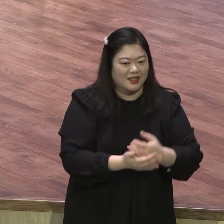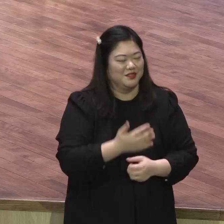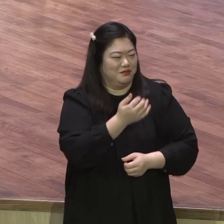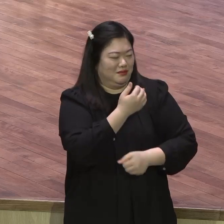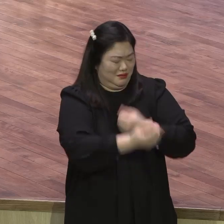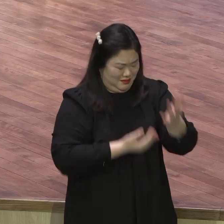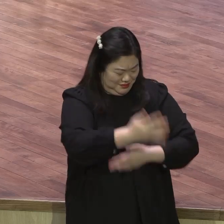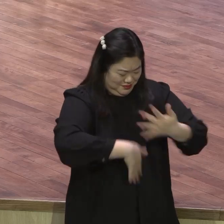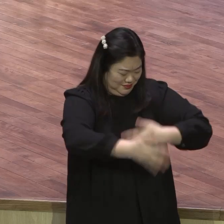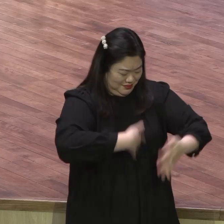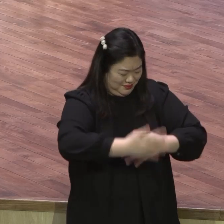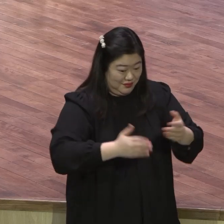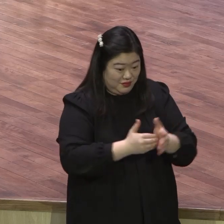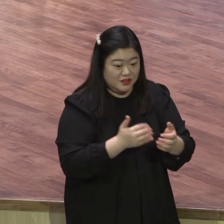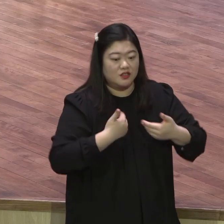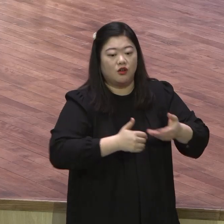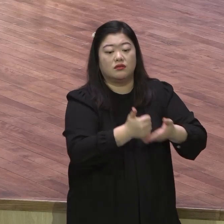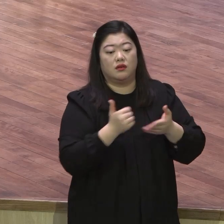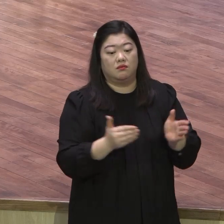영접 안되고 뭔 대화합니까?